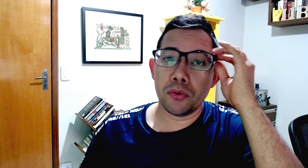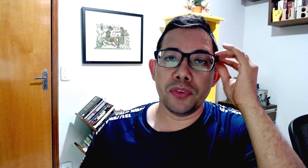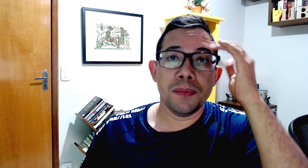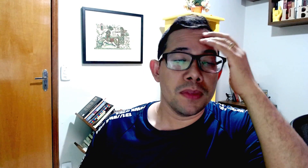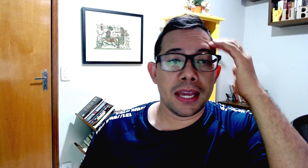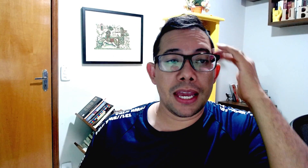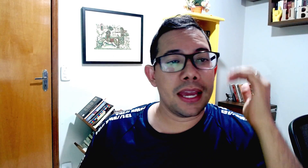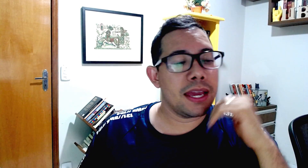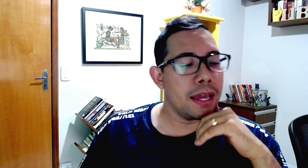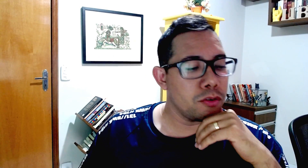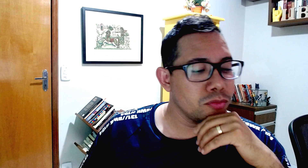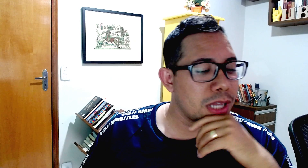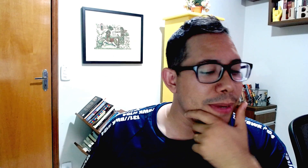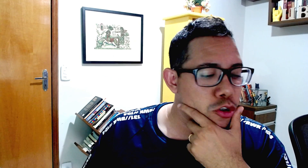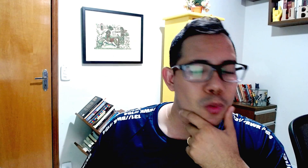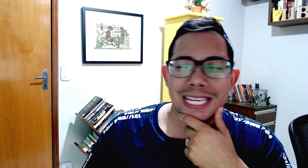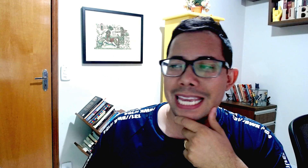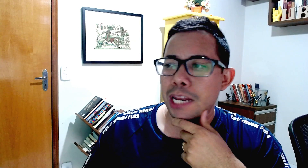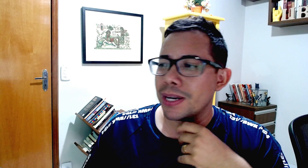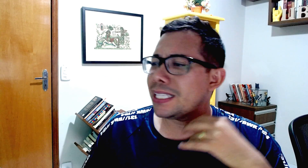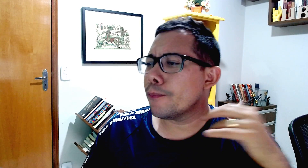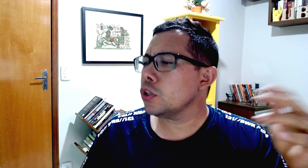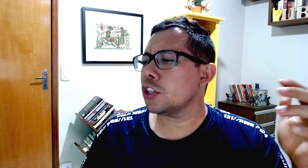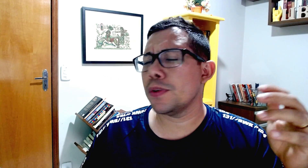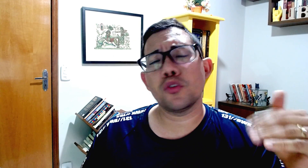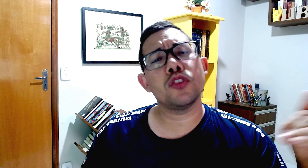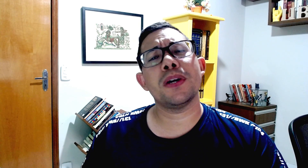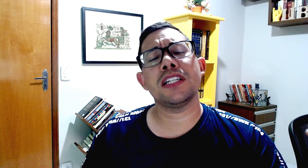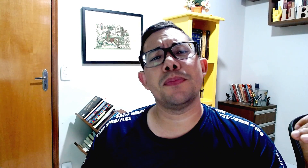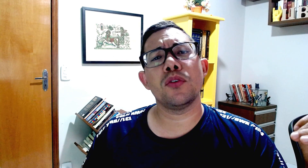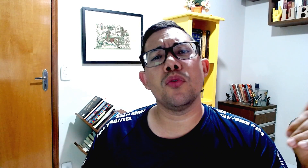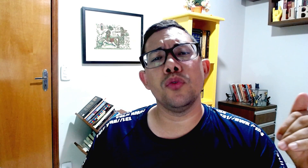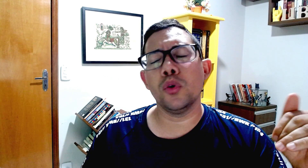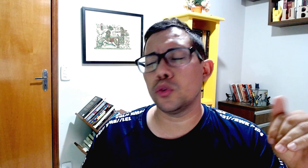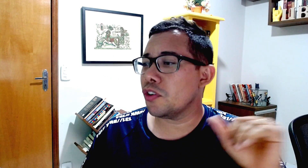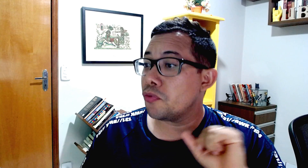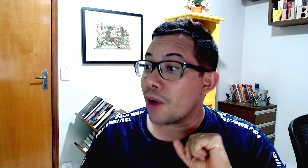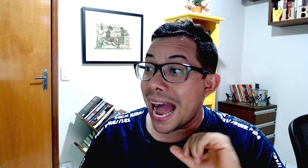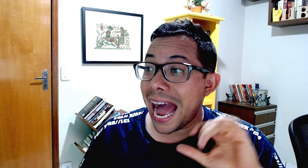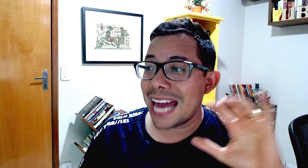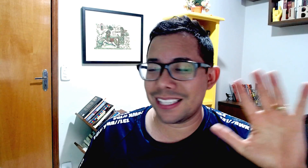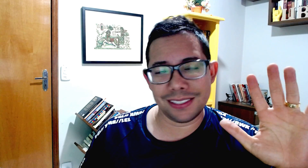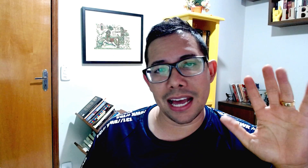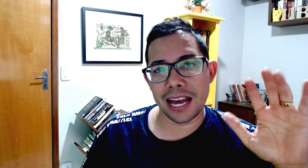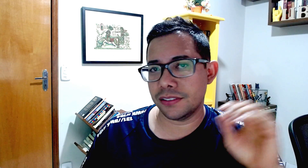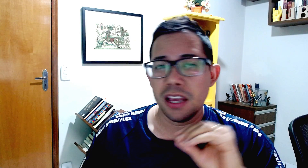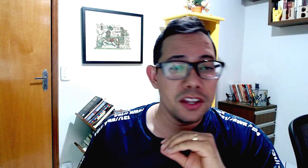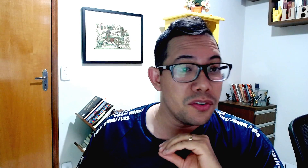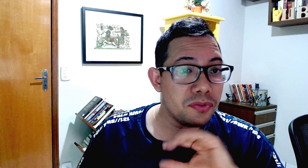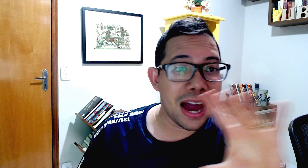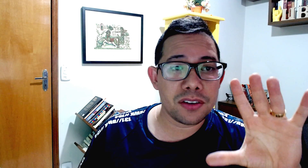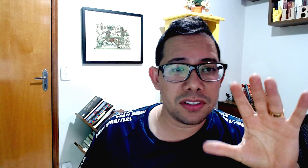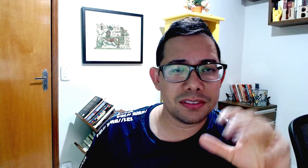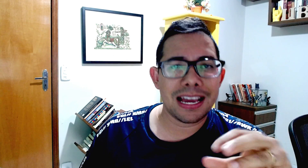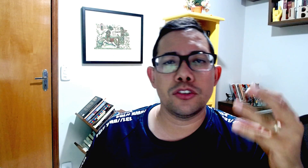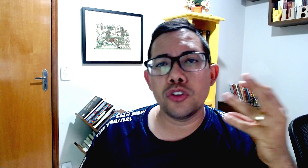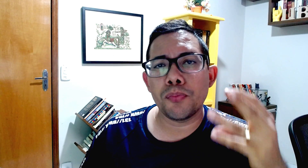vi, juntamente com a Kerima, tem muitas pessoas participando conosco de várias cidades, de vários estados: São Paulo,